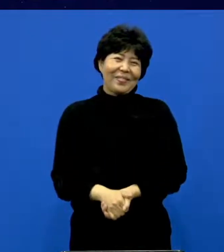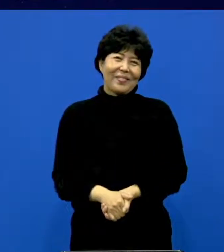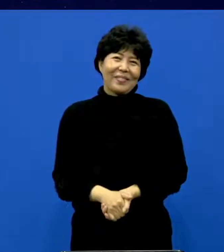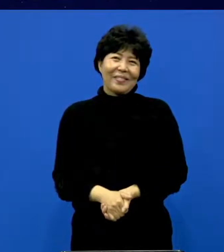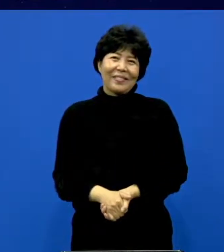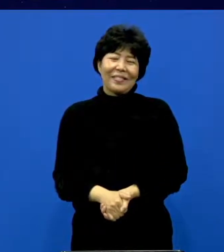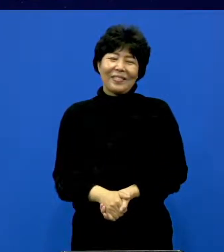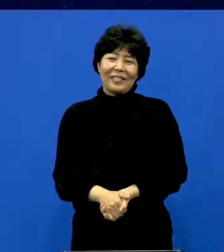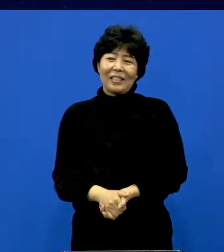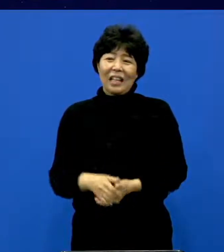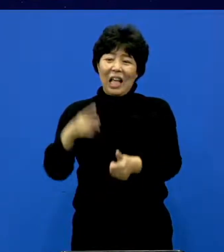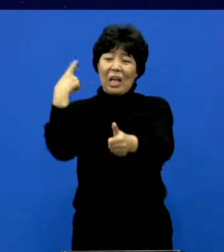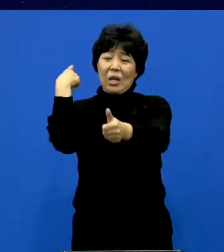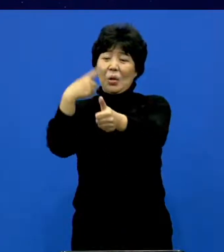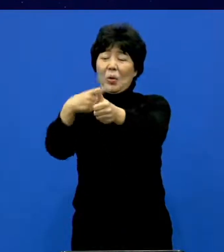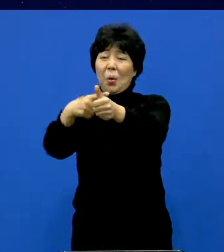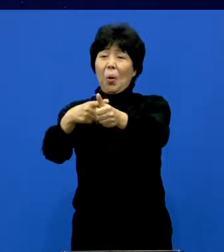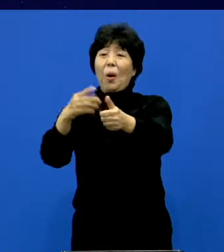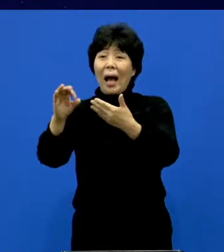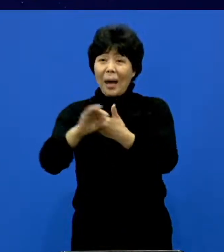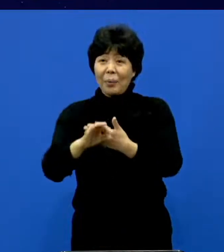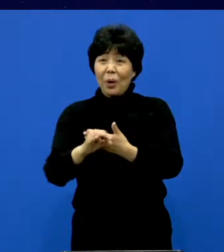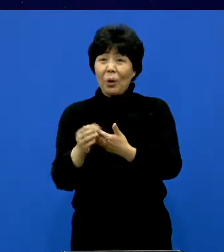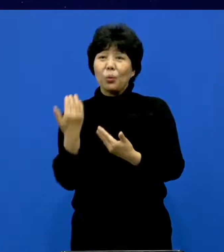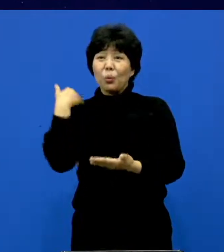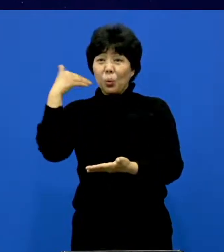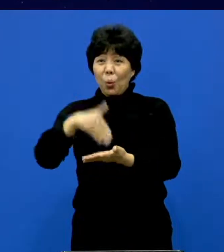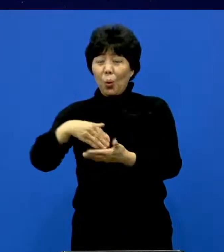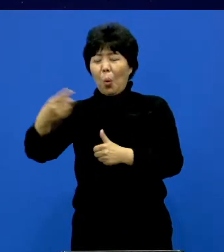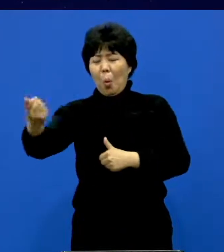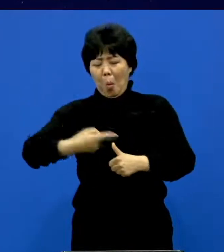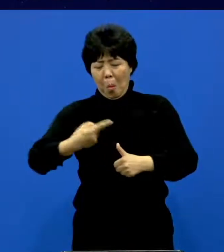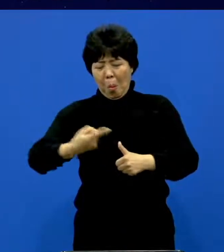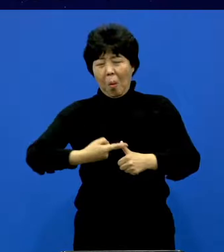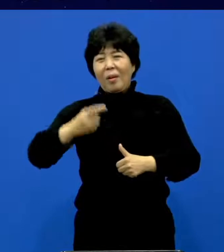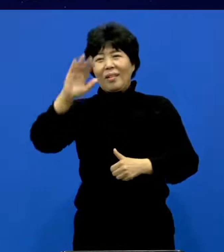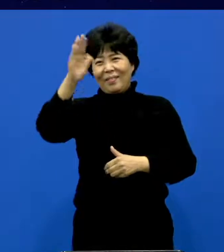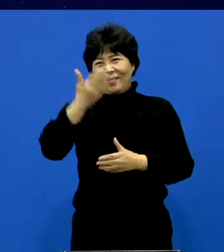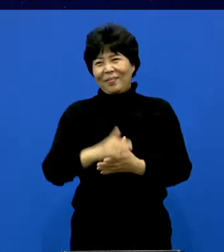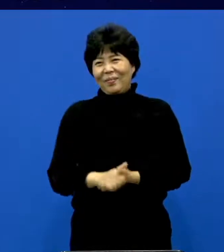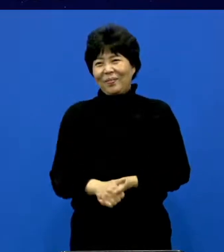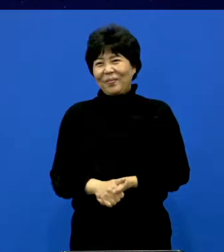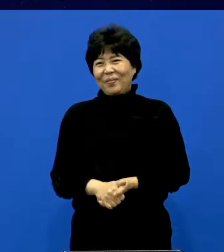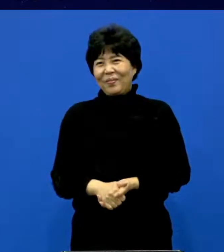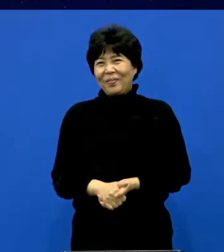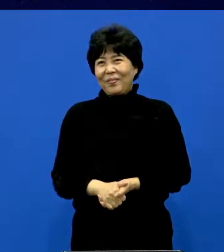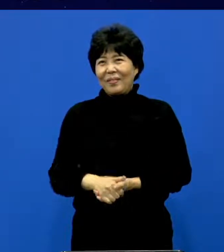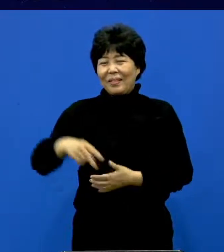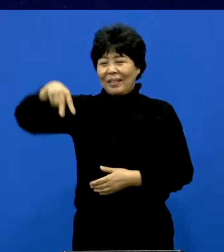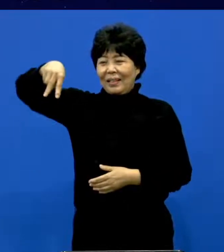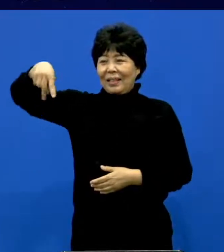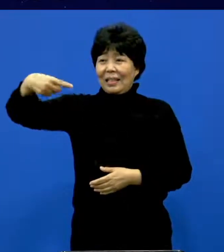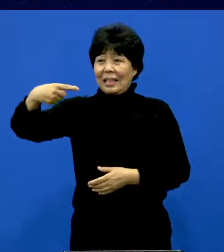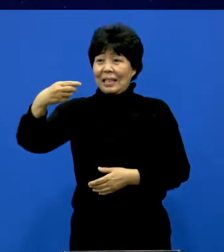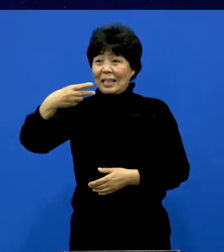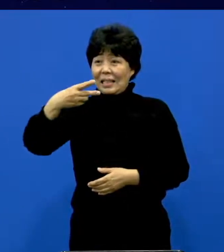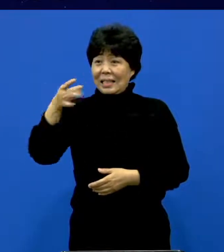그러면 욕이 돌아와요. 주는 대로 돌아와요. 여러분, 스데반 집사는 돌에 맞아